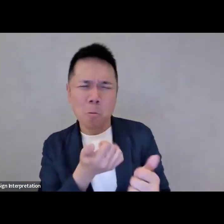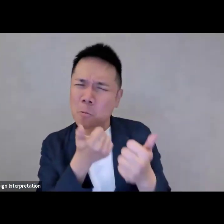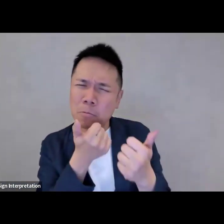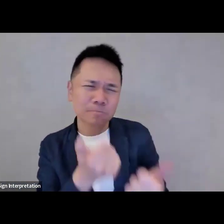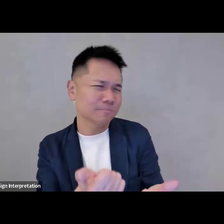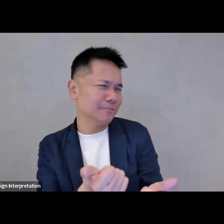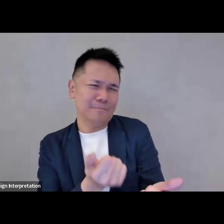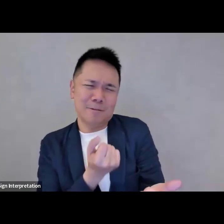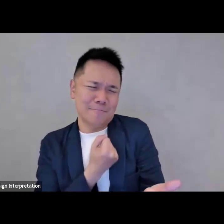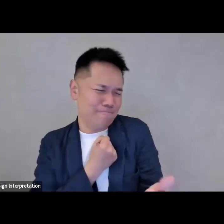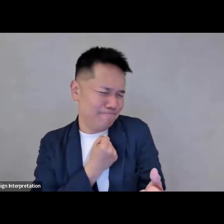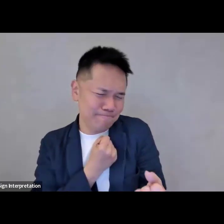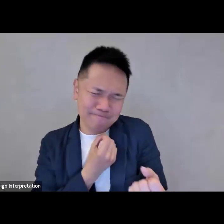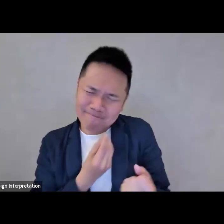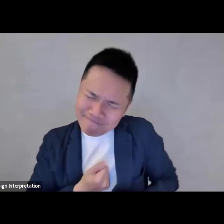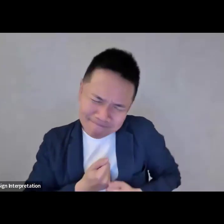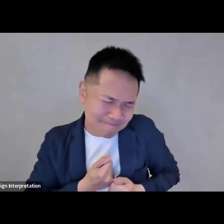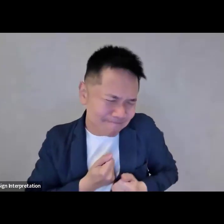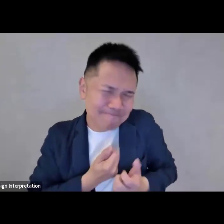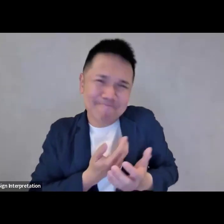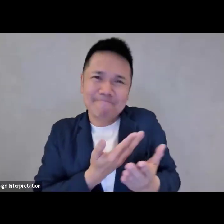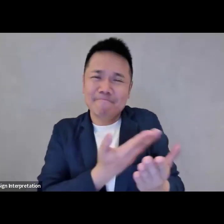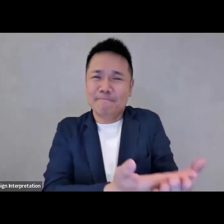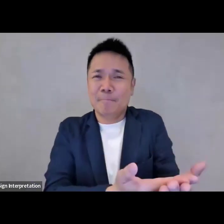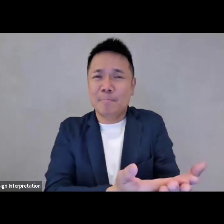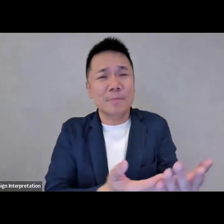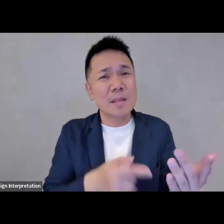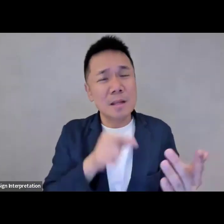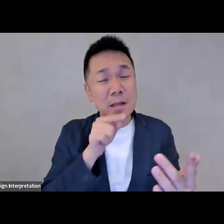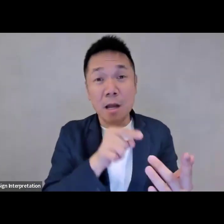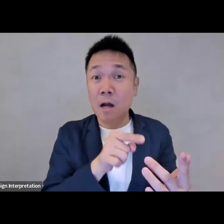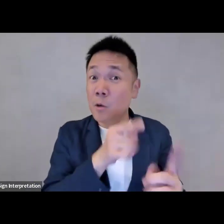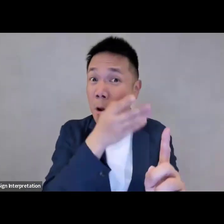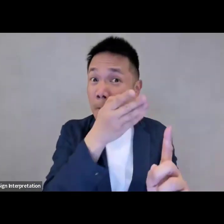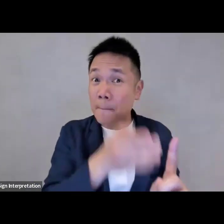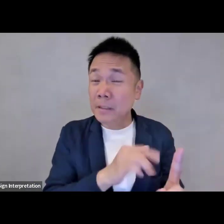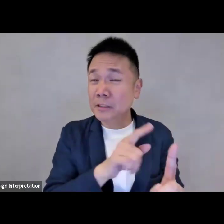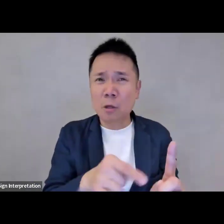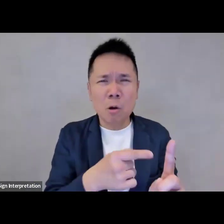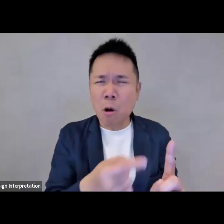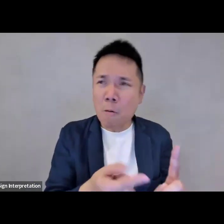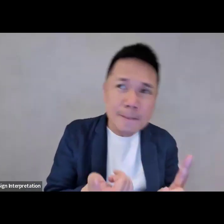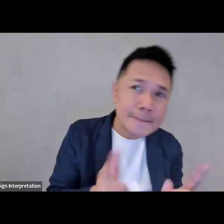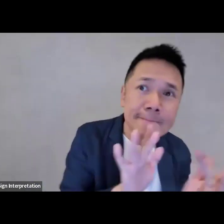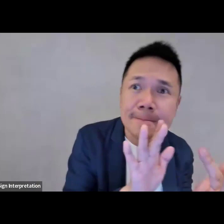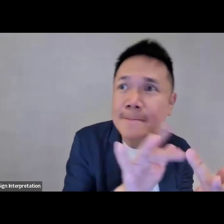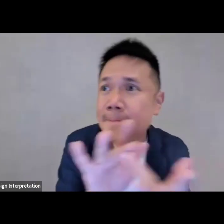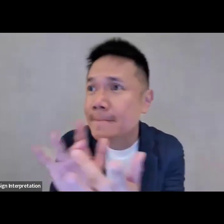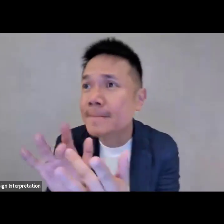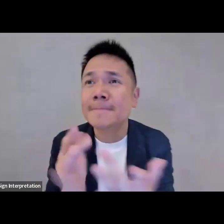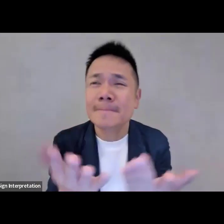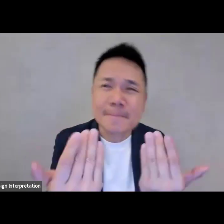因为呢，我们要保持一个良好关系，我们大家都是要去互相去奉献的。